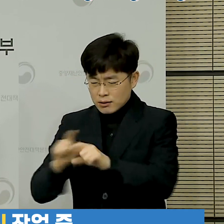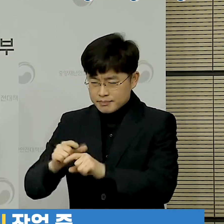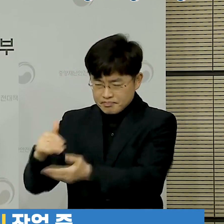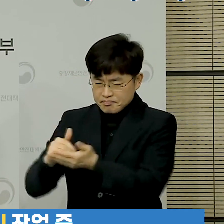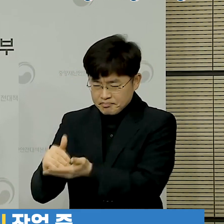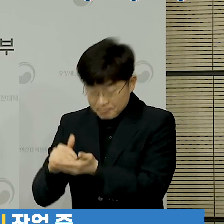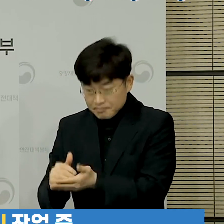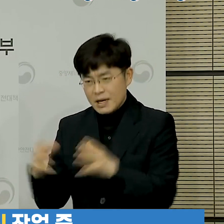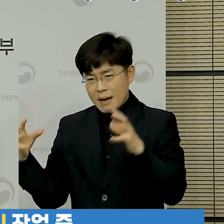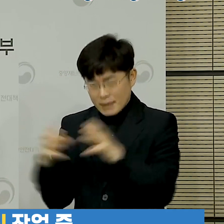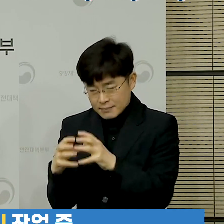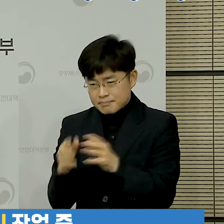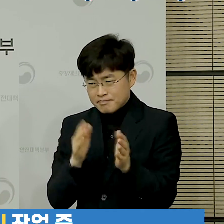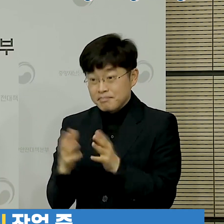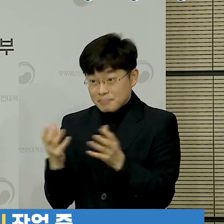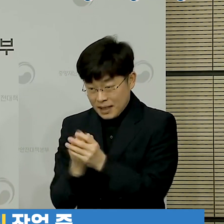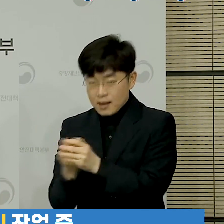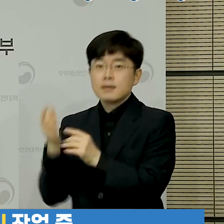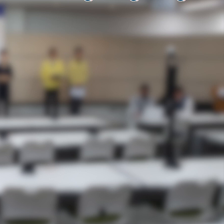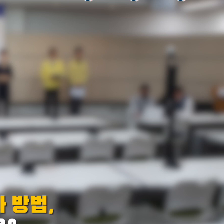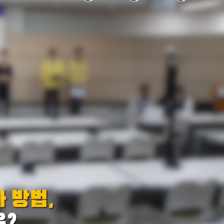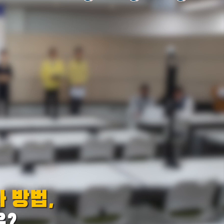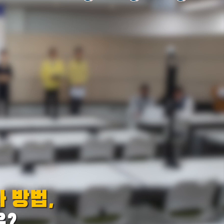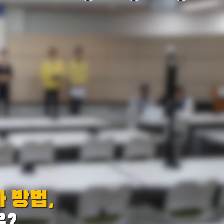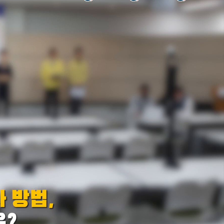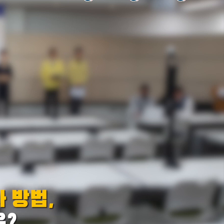때 한번 공개적으로 발표하도록 하겠습니다.